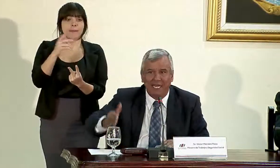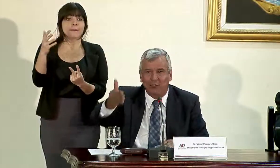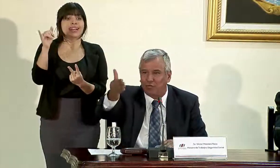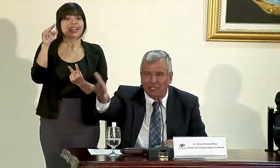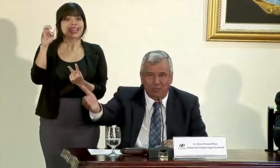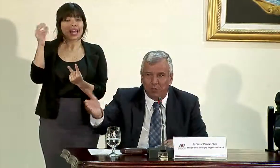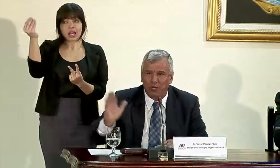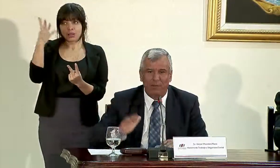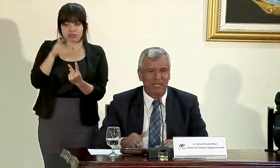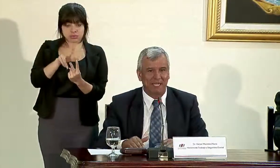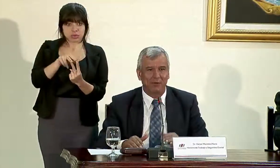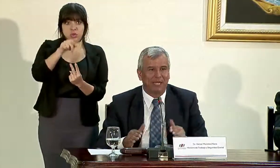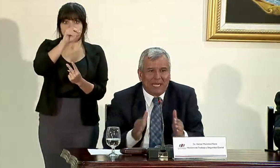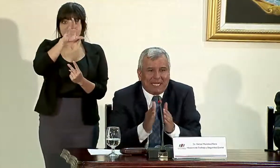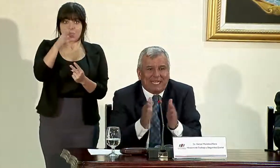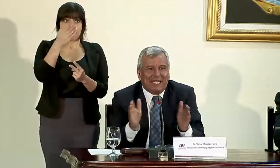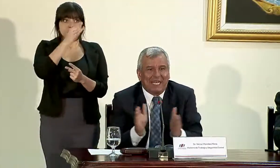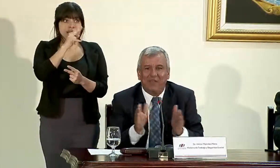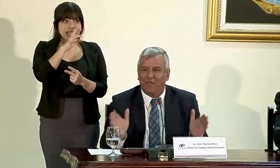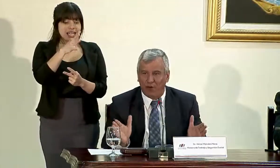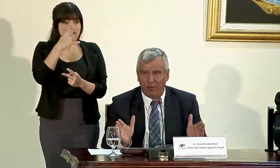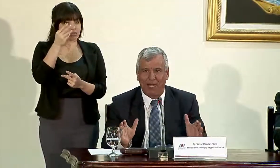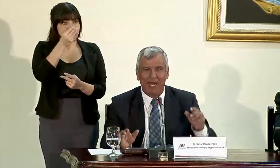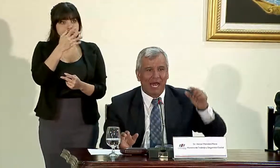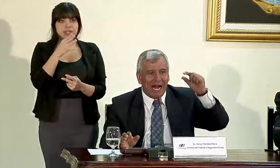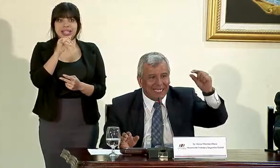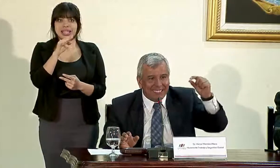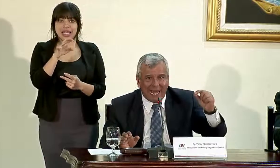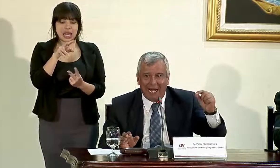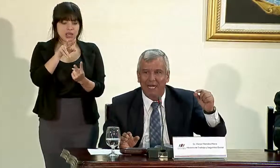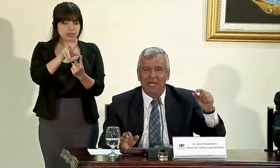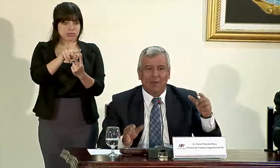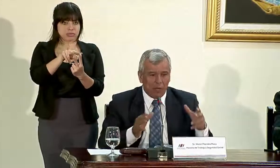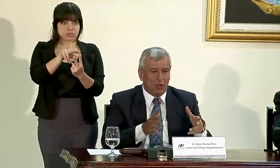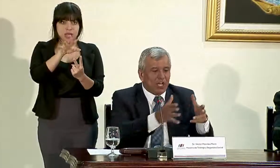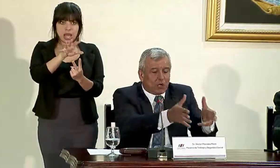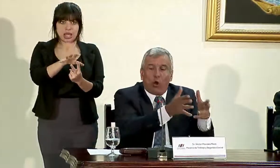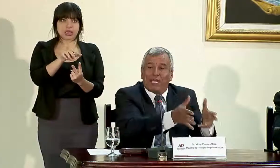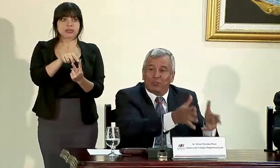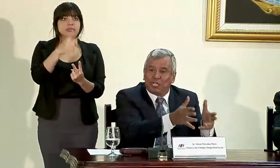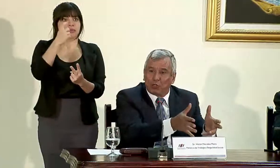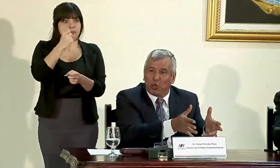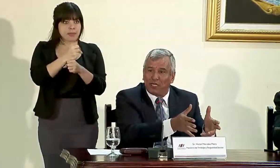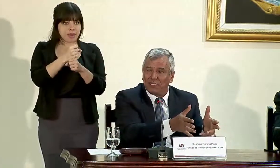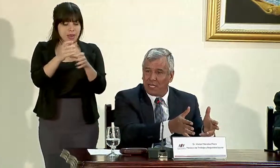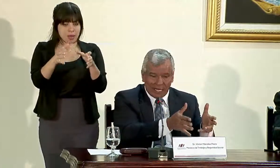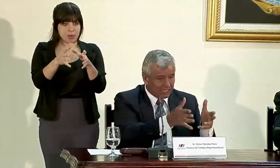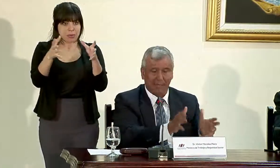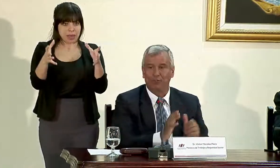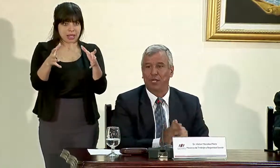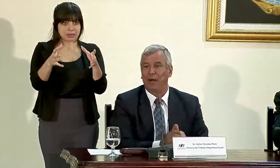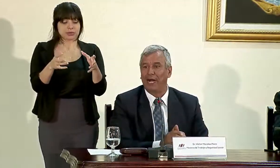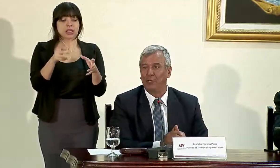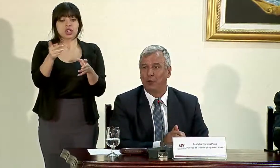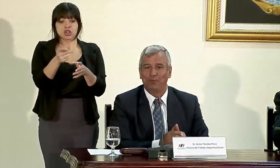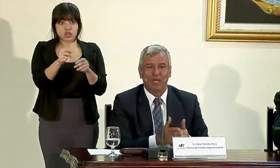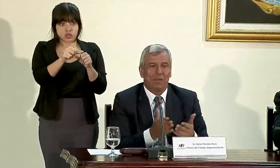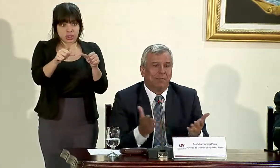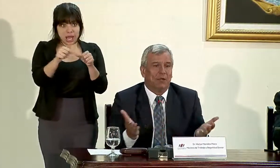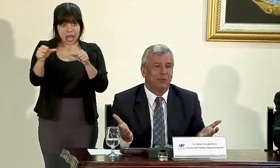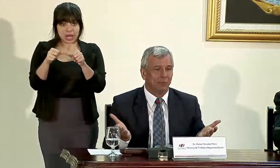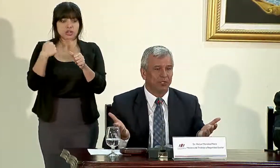del INEC, y ustedes que estuvieron en la mañana con el INEC, las que el INEC informa. Ahí están. Bueno, y con esos sectores estamos